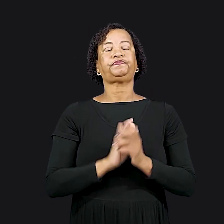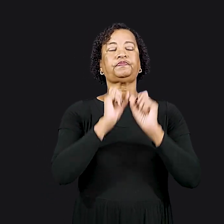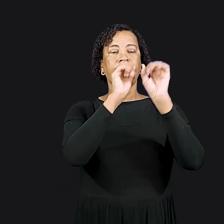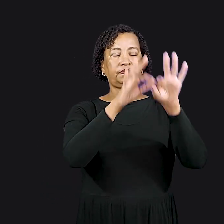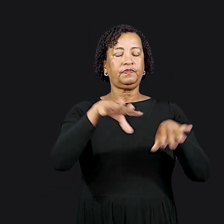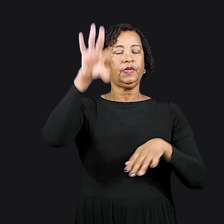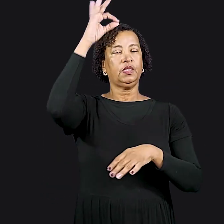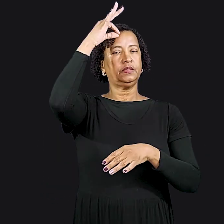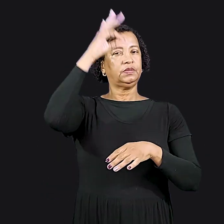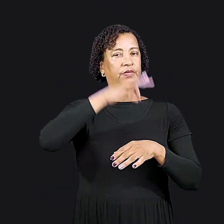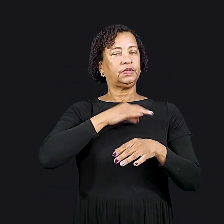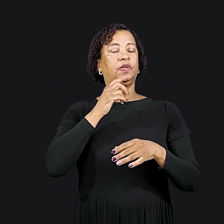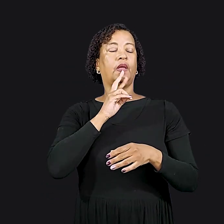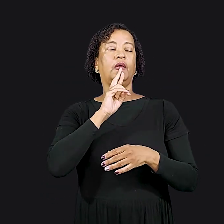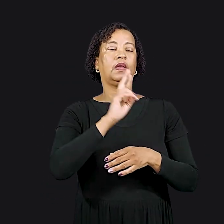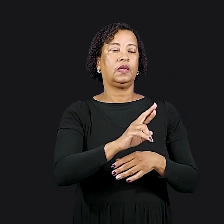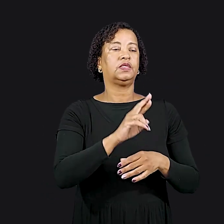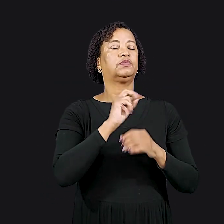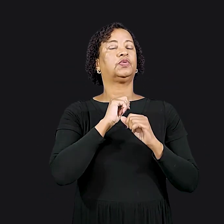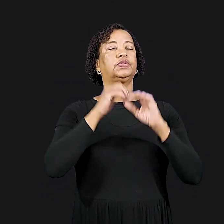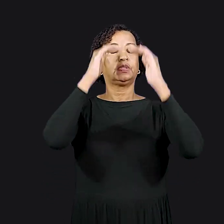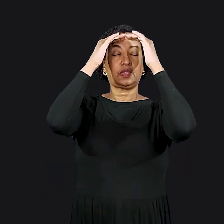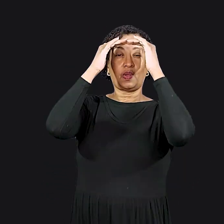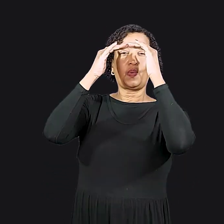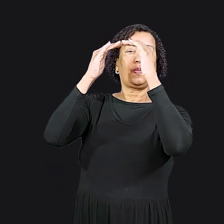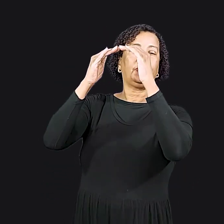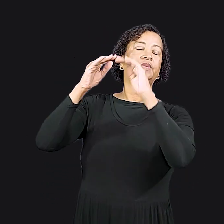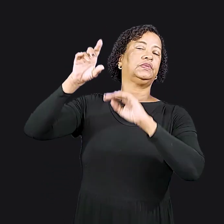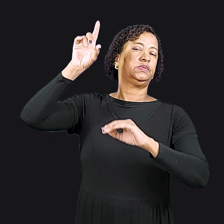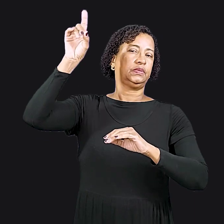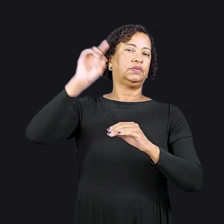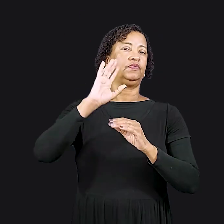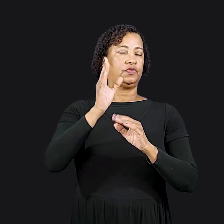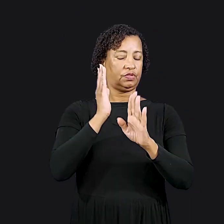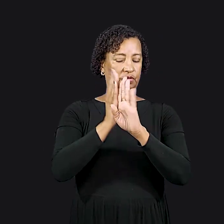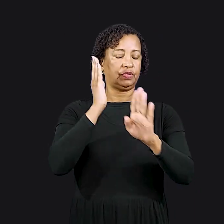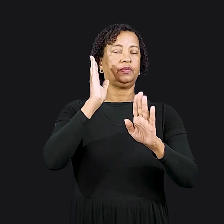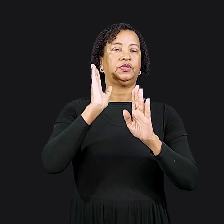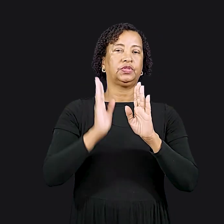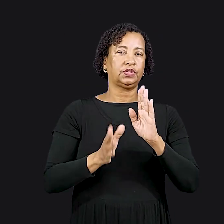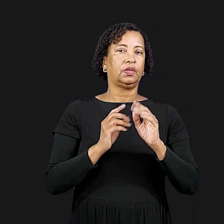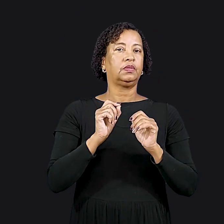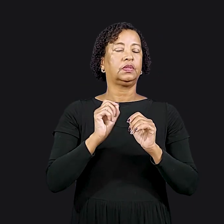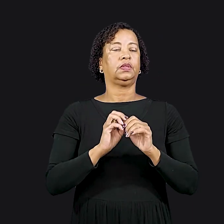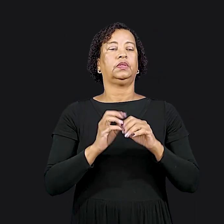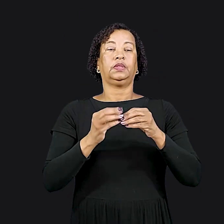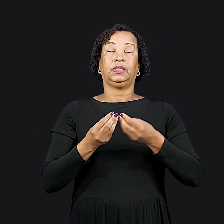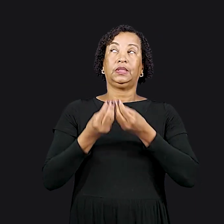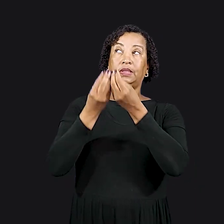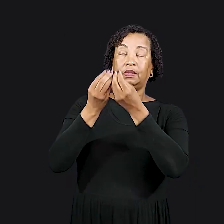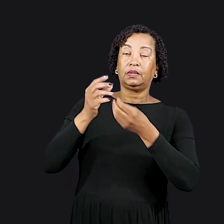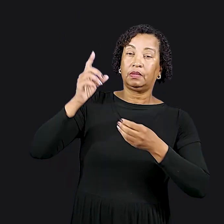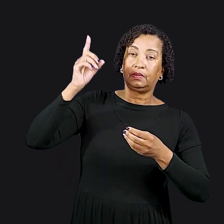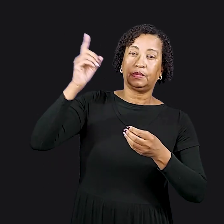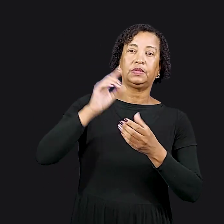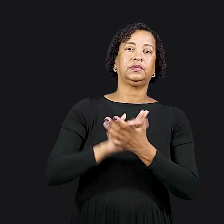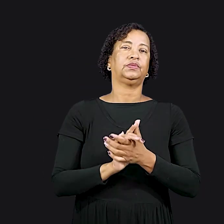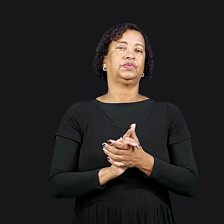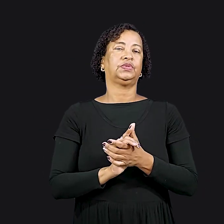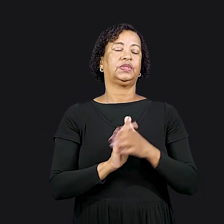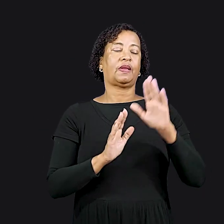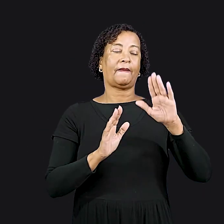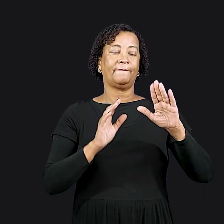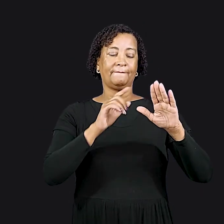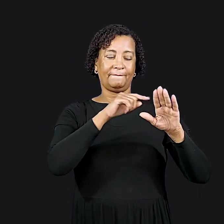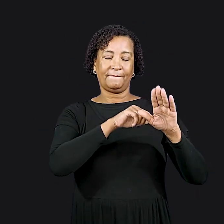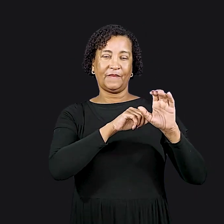como resultado da sua obediência nessa área. Você já tinha descoberto isso? A ênfase está em dar para Deus. Nem deixe que